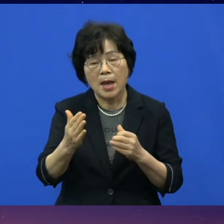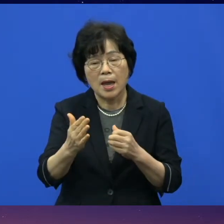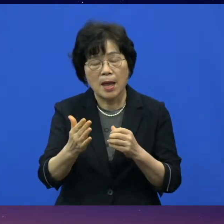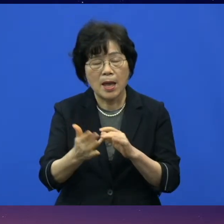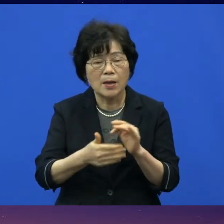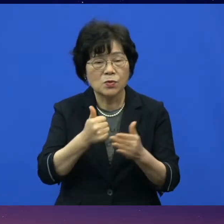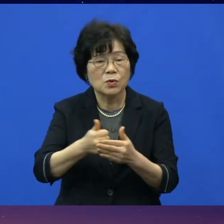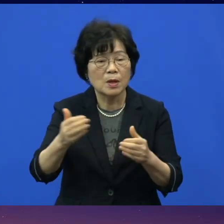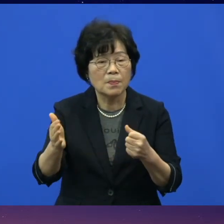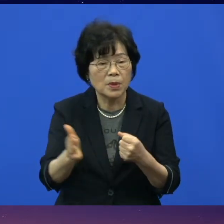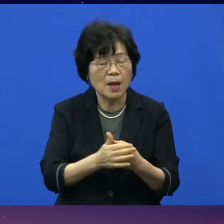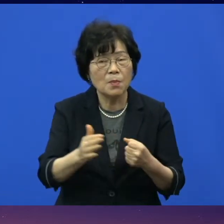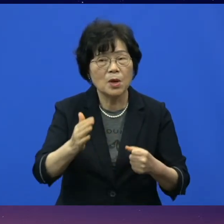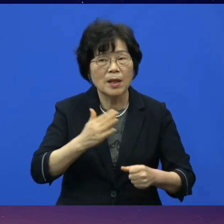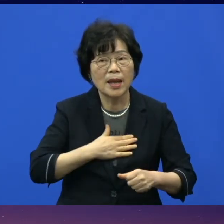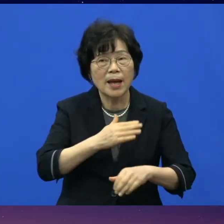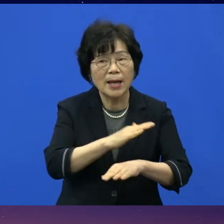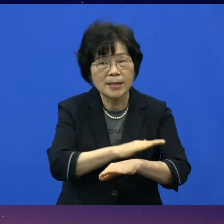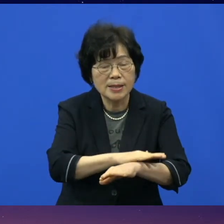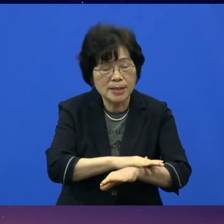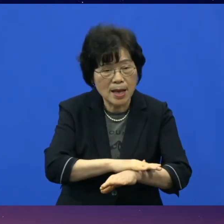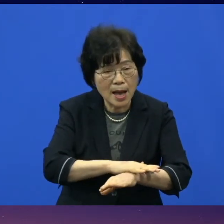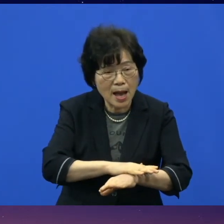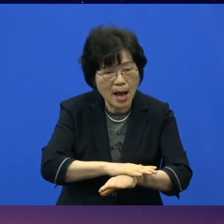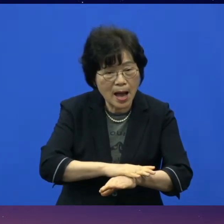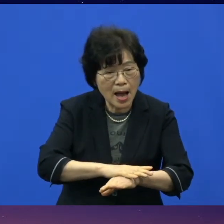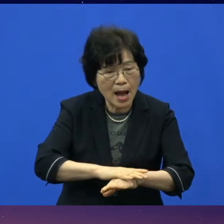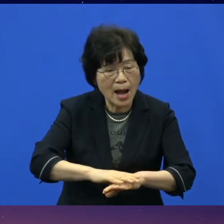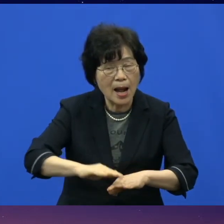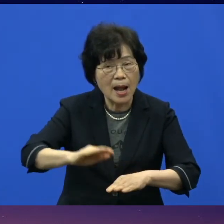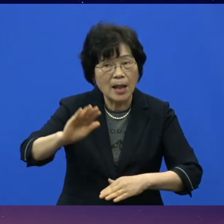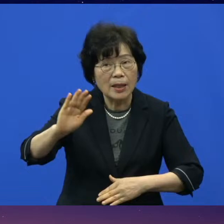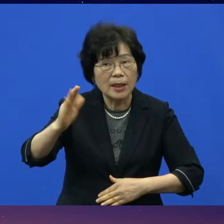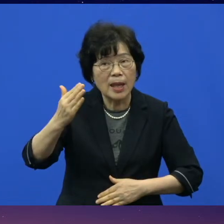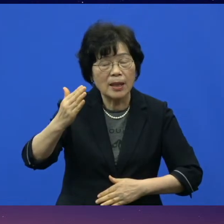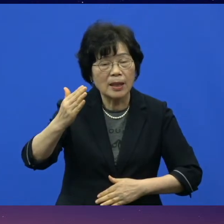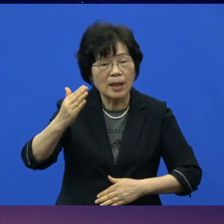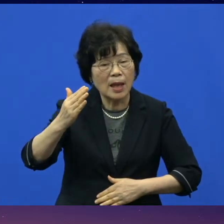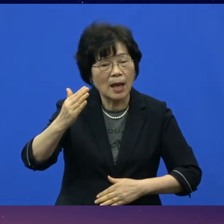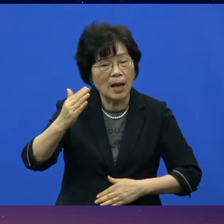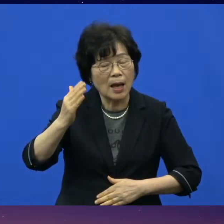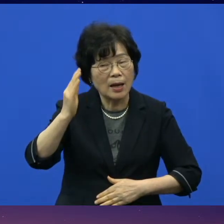때문에 내가 잘 됐다 이런 얘기로 가면 안 돼요.